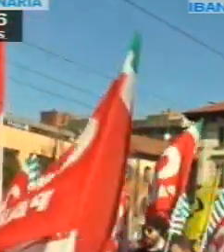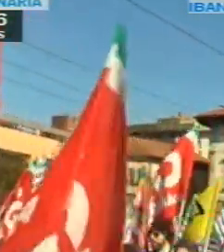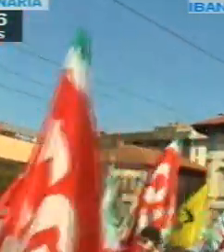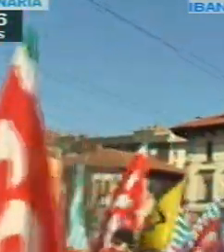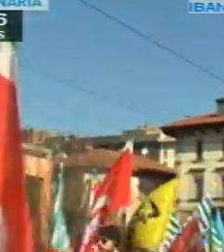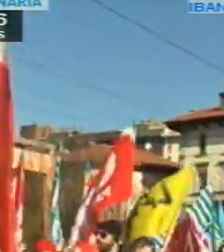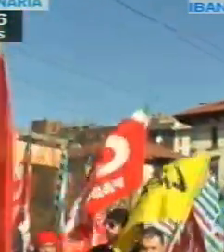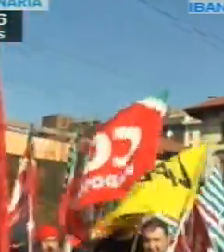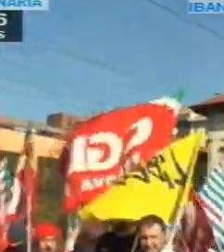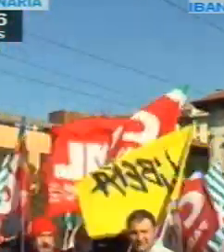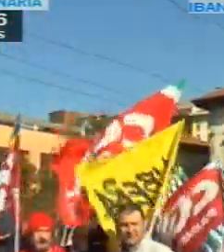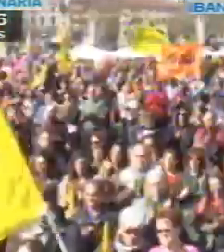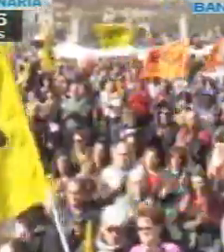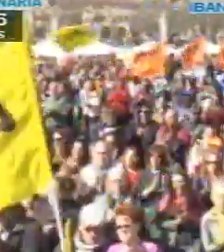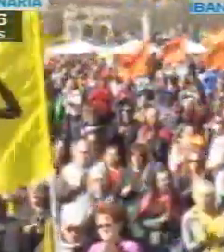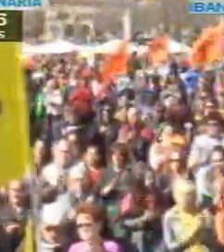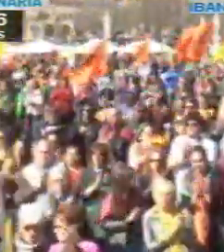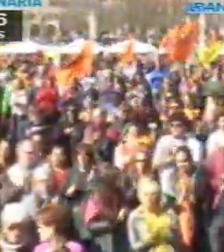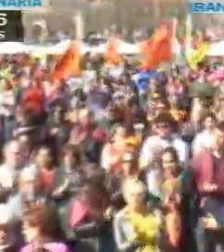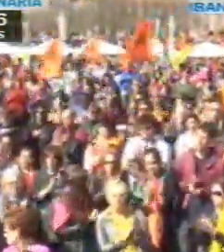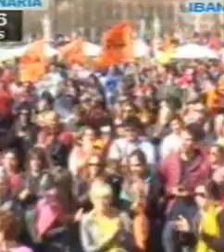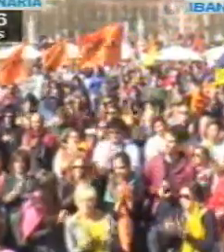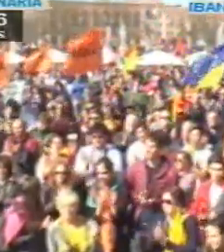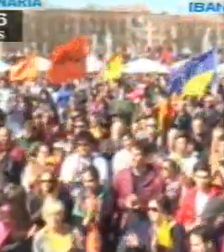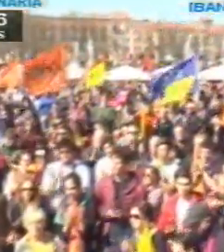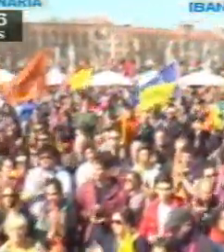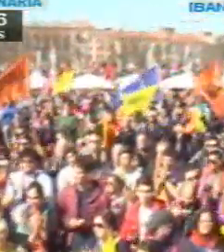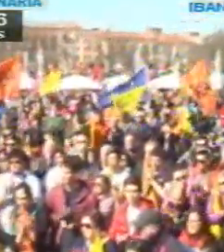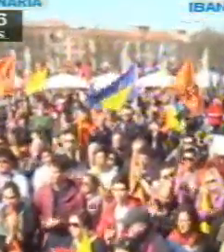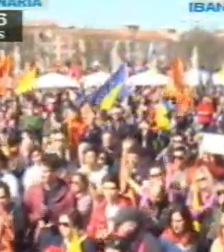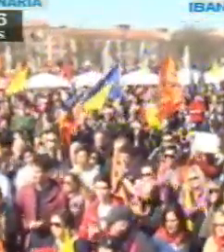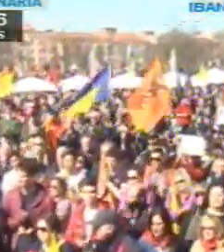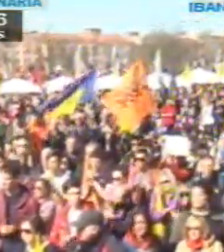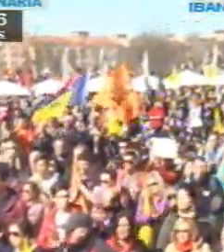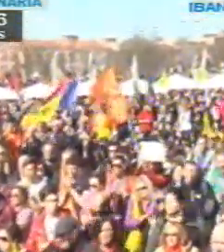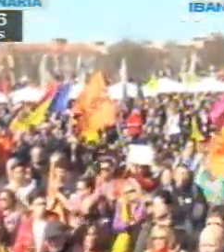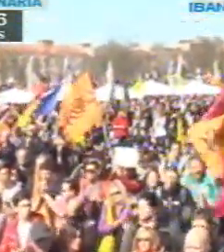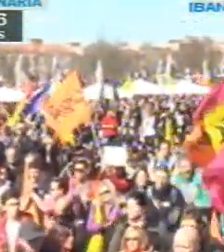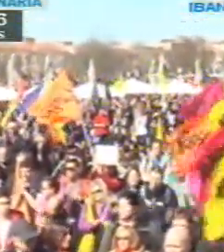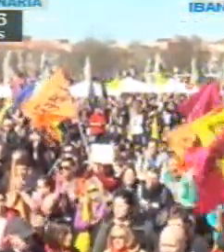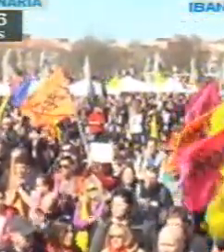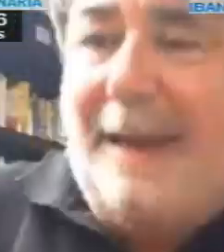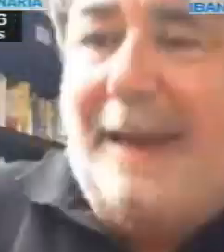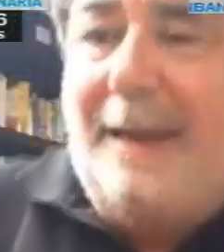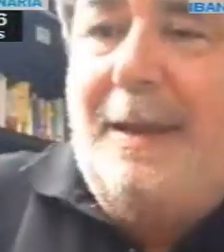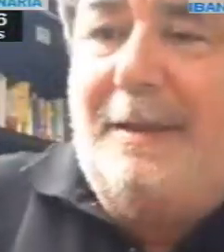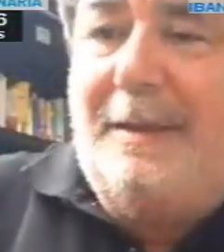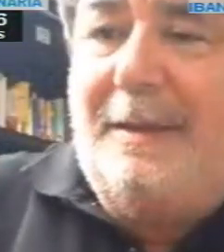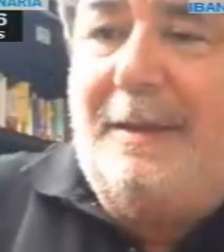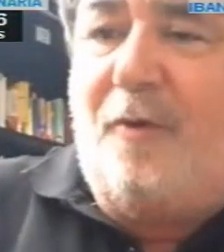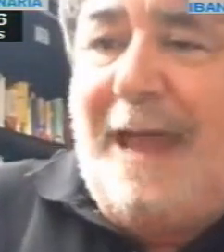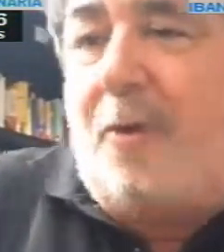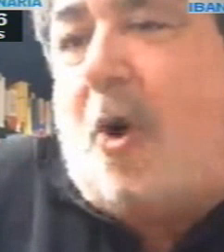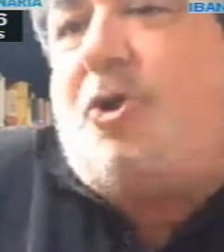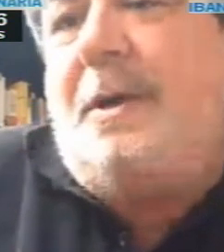donne, uomini, lavoratori, volontari, bandiere e slogan. Da qui si deve ripartire. Stiamo ricostruendo la capitale